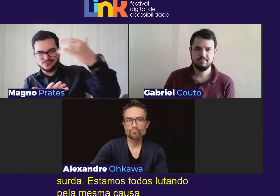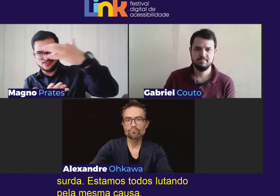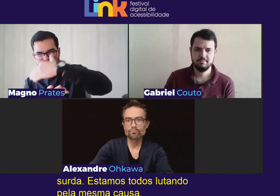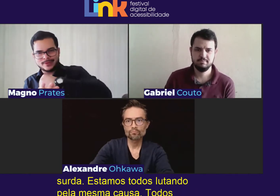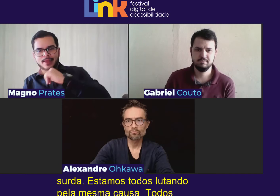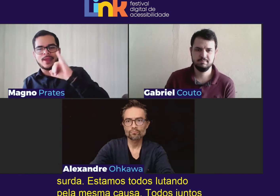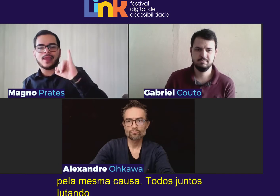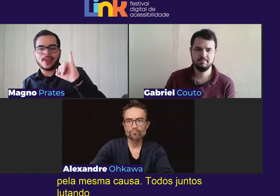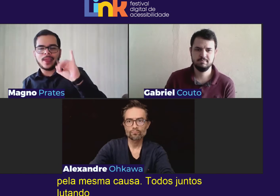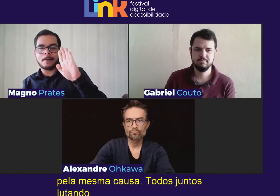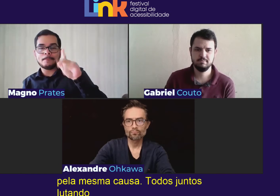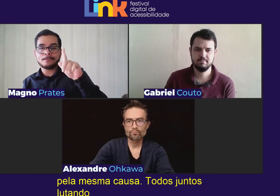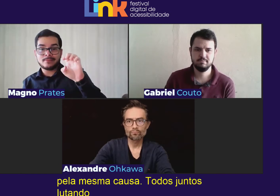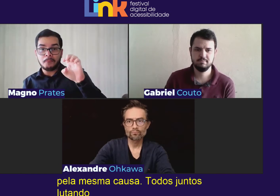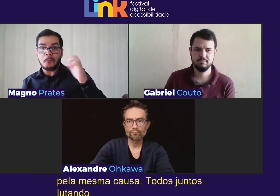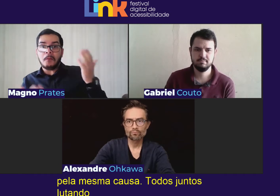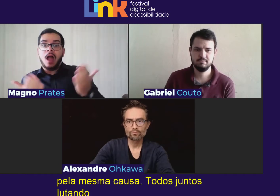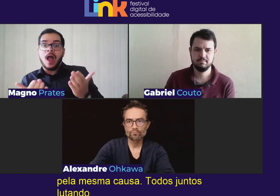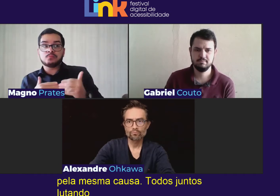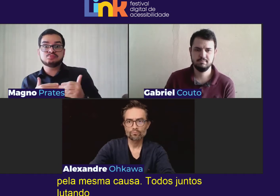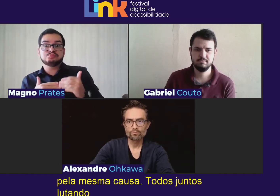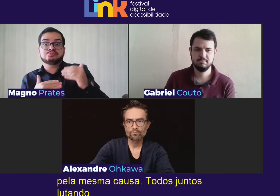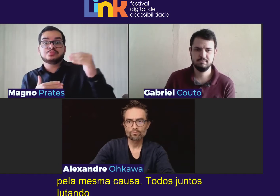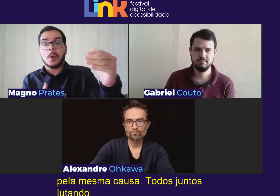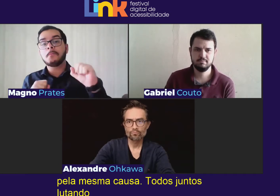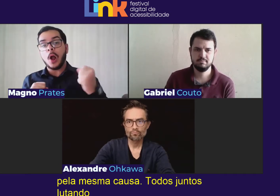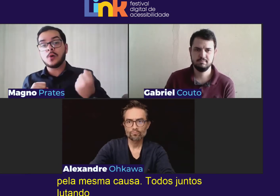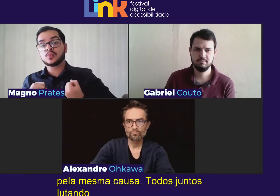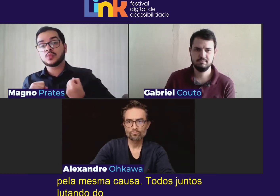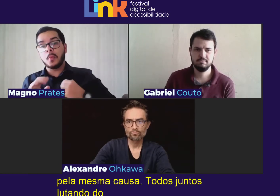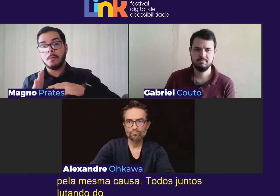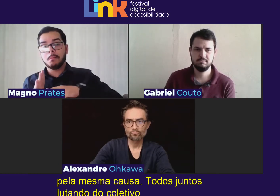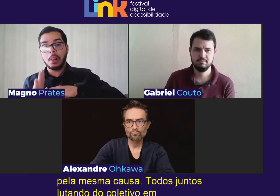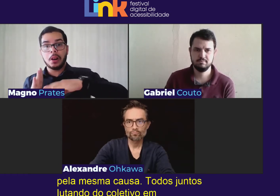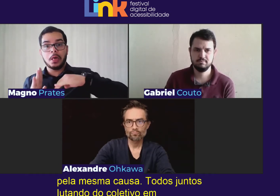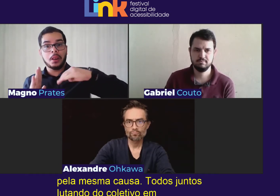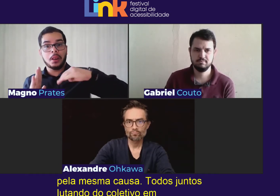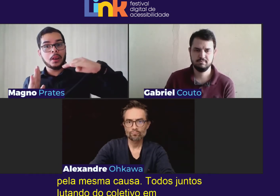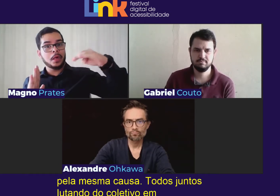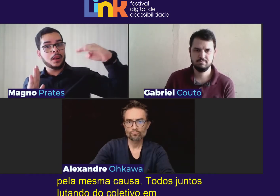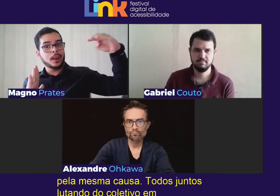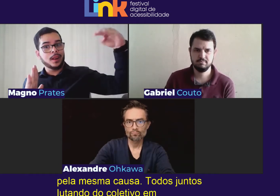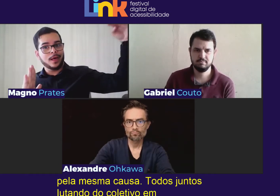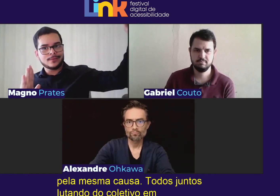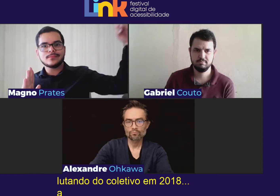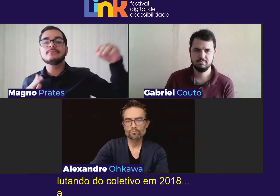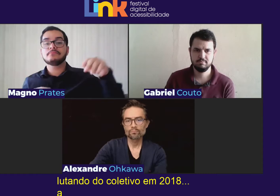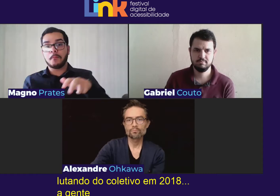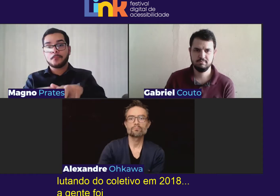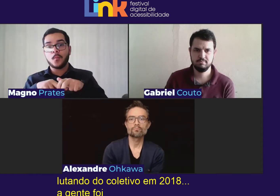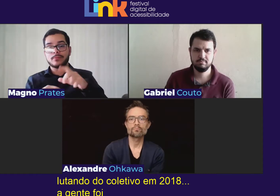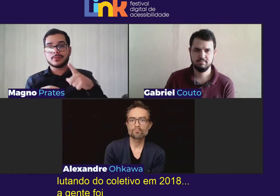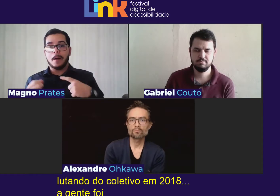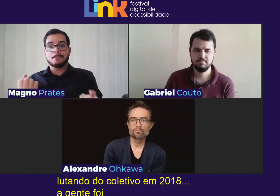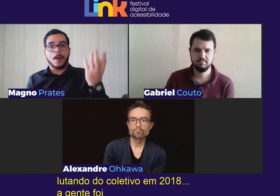coletivo. Em 2018, a gente foi feito o censo do IBGE e lá mostrou